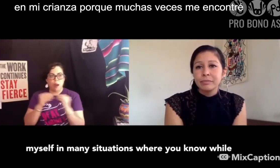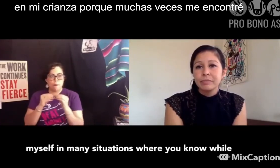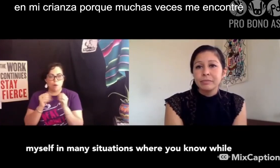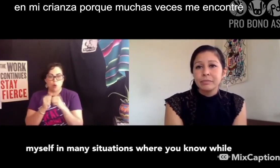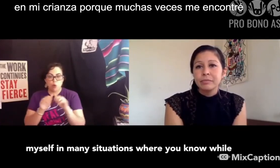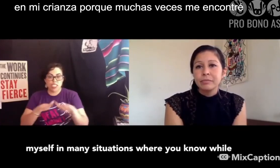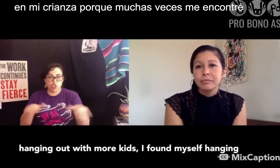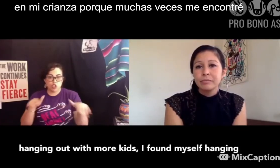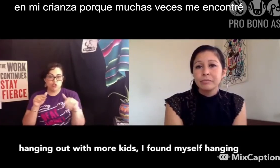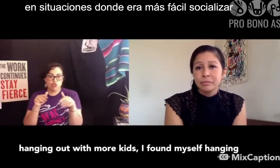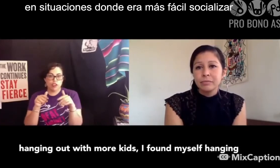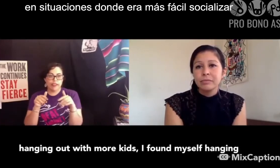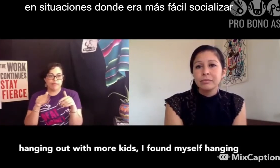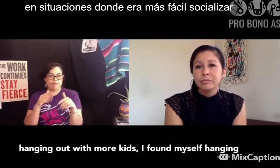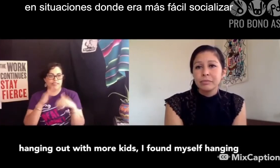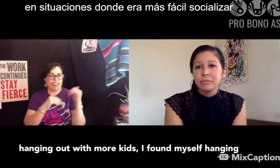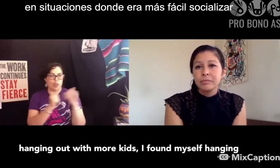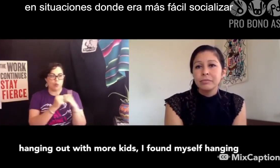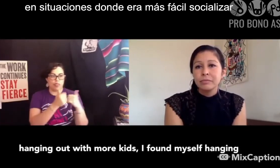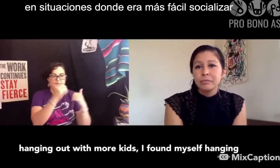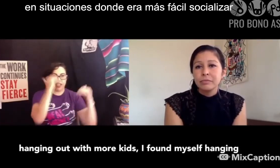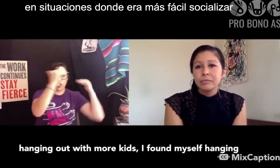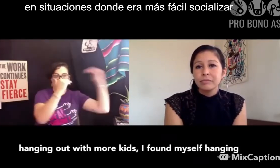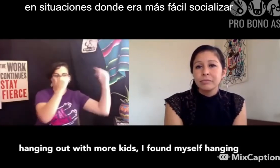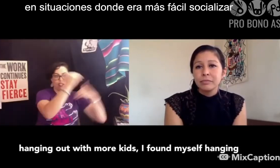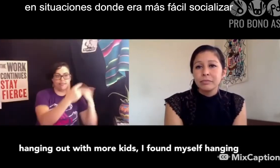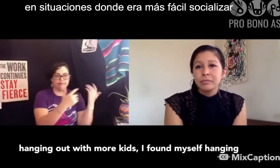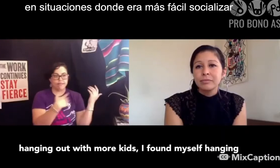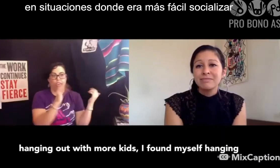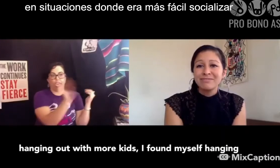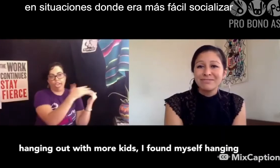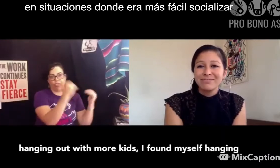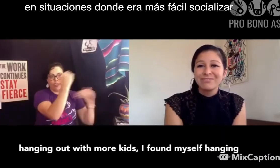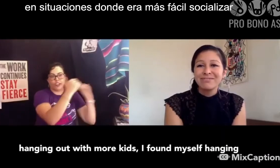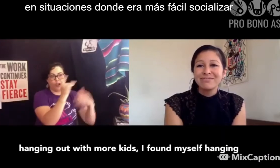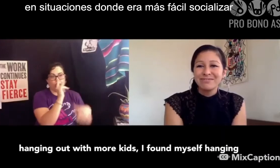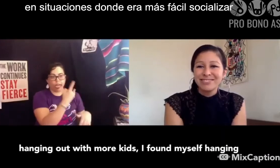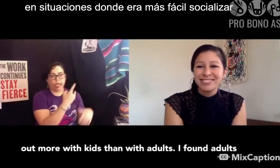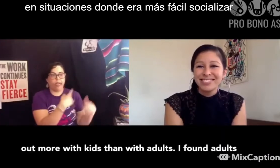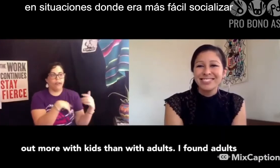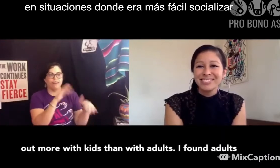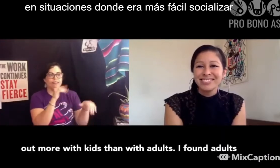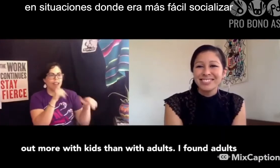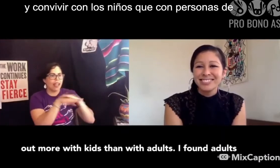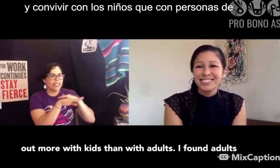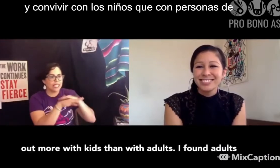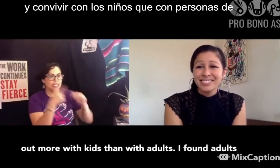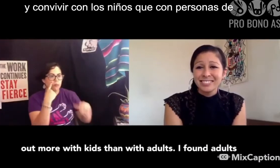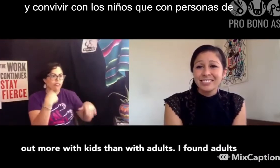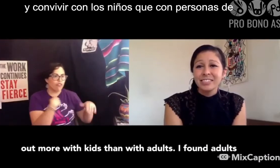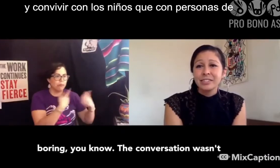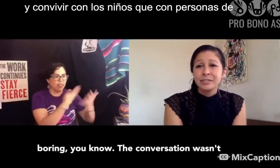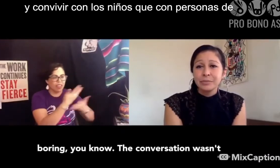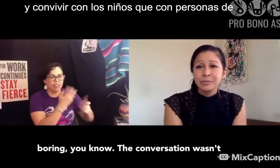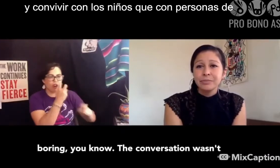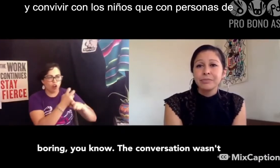porque muchas veces me encontré en situaciones donde era más fácil socializar y convivir